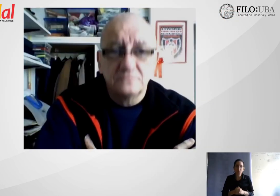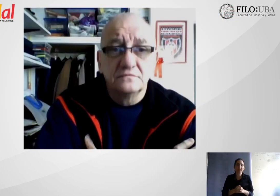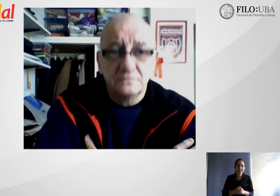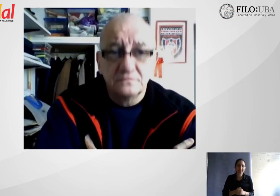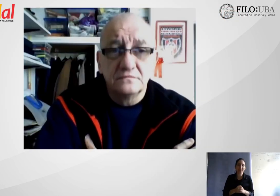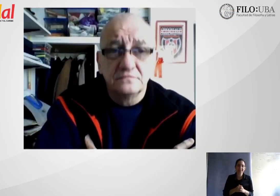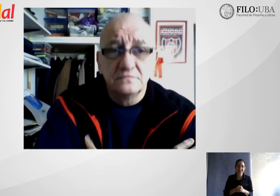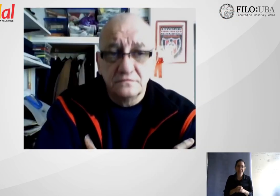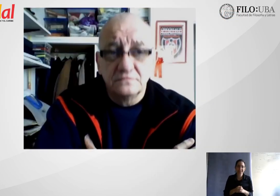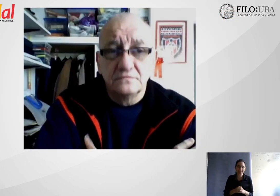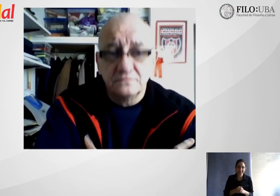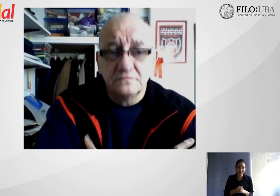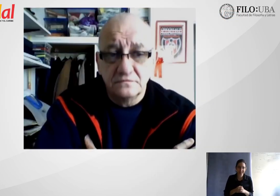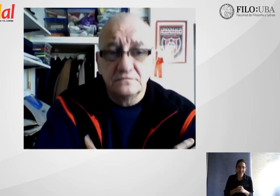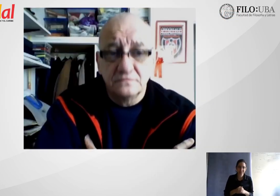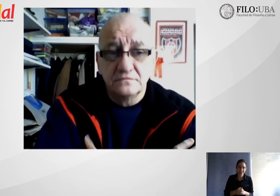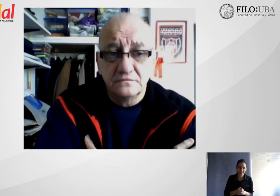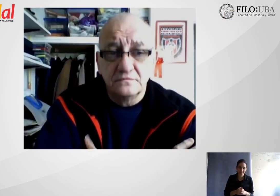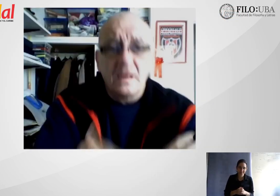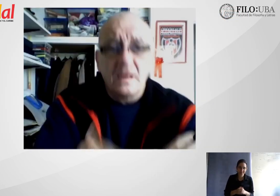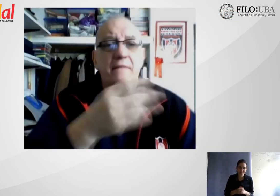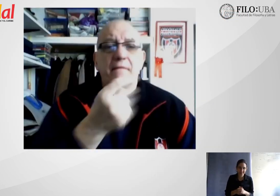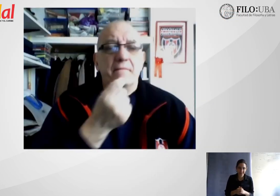Tal cual, así es.